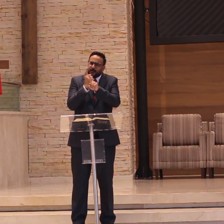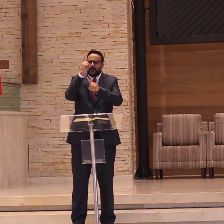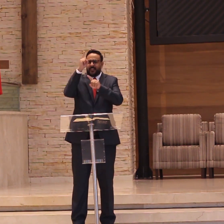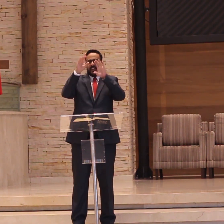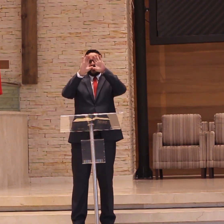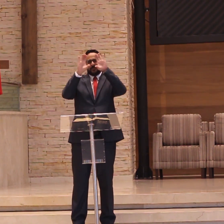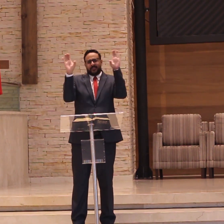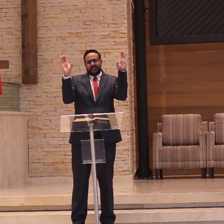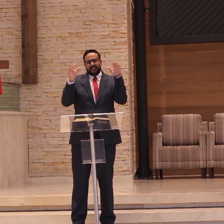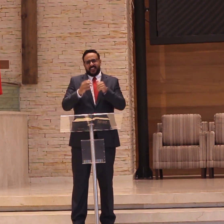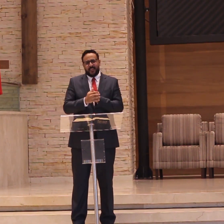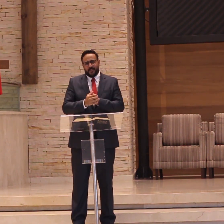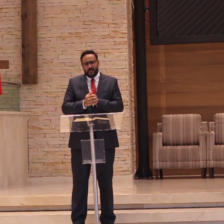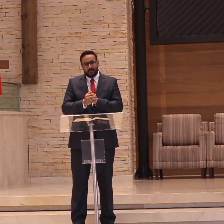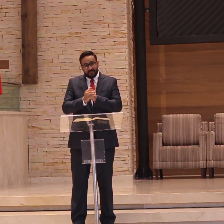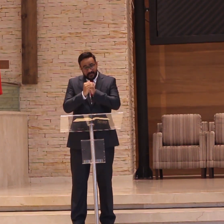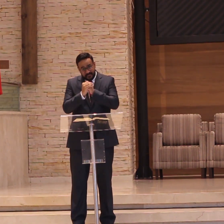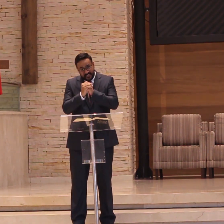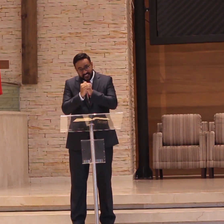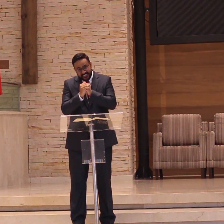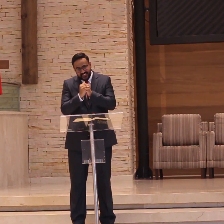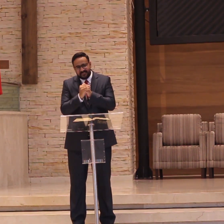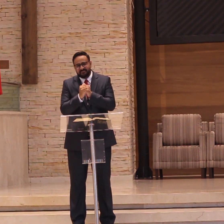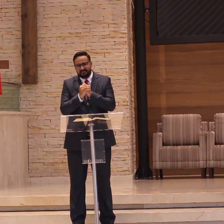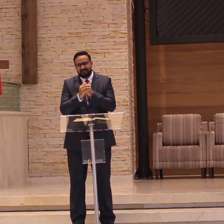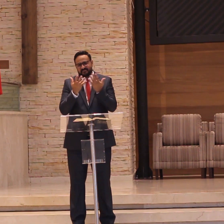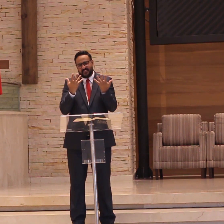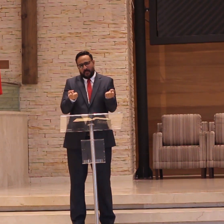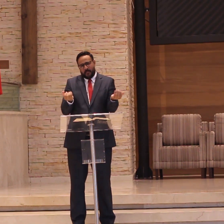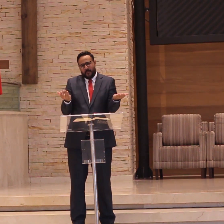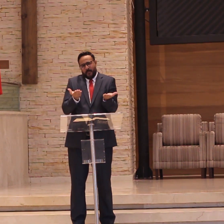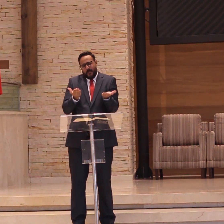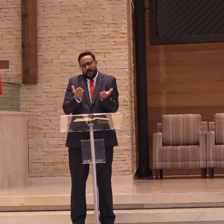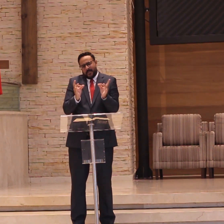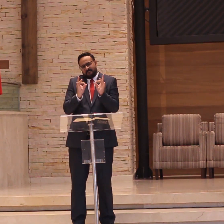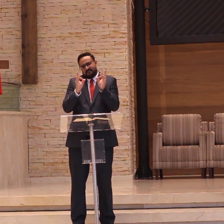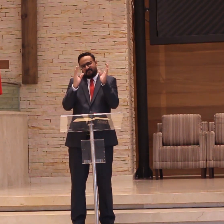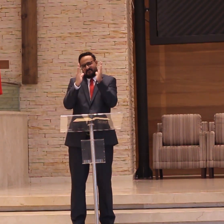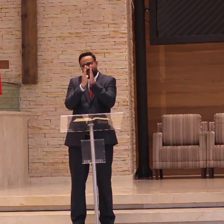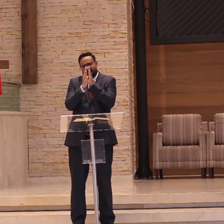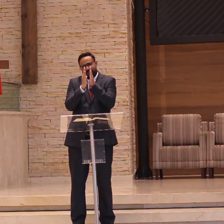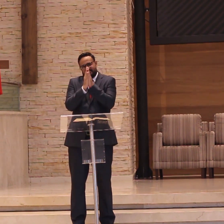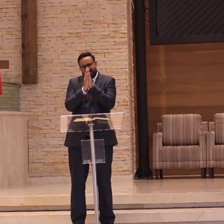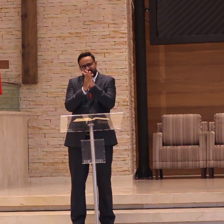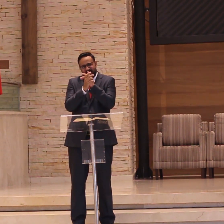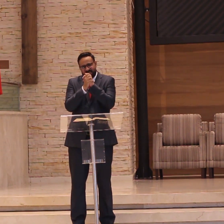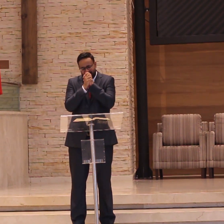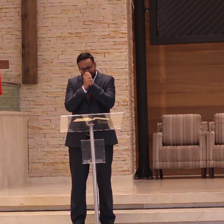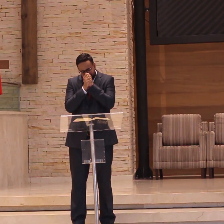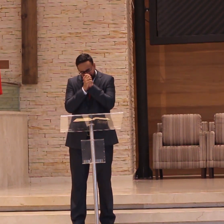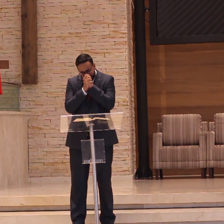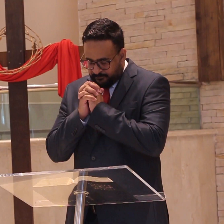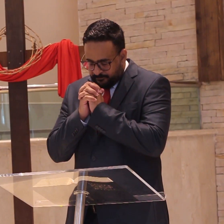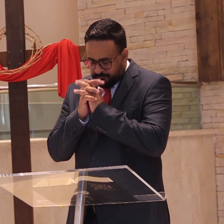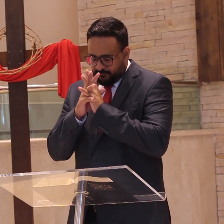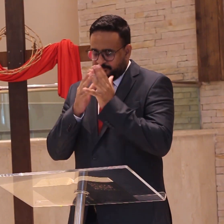que você tenha um encontro real com Deus, que você se encontre com Deus no céu. Nesse momento eu gostaria de fazer uma oração. Vamos